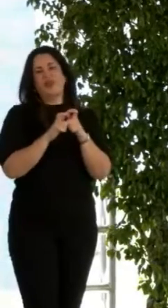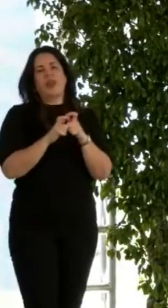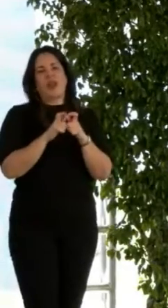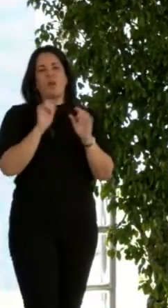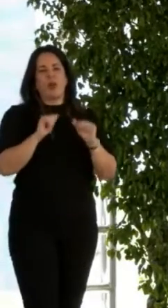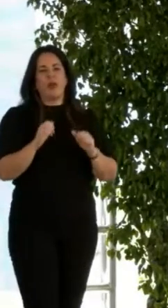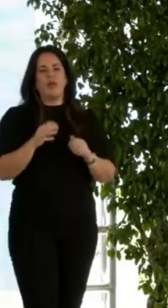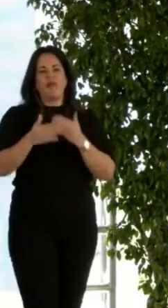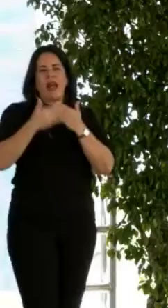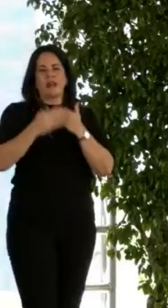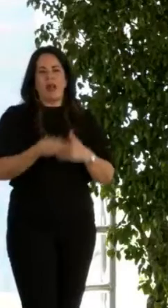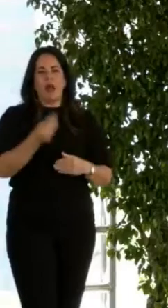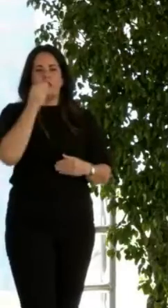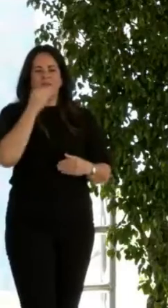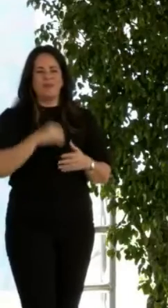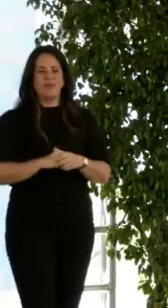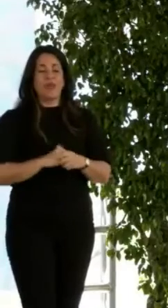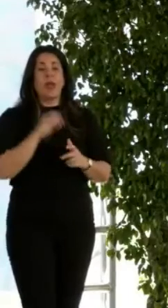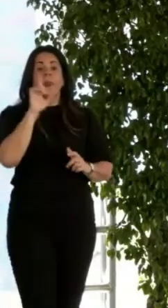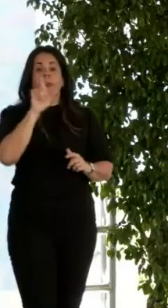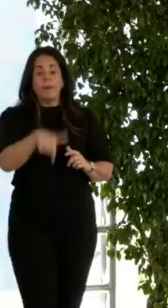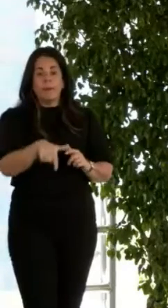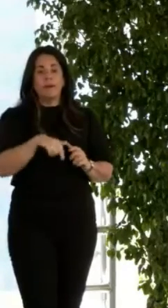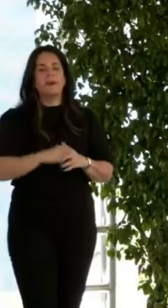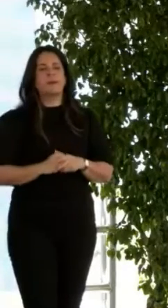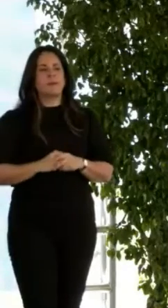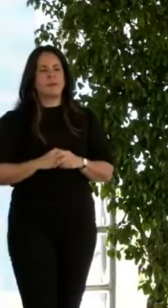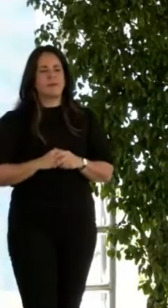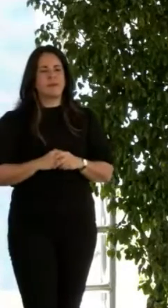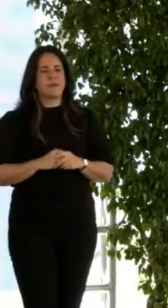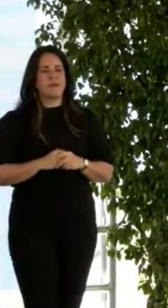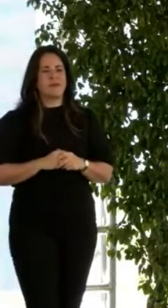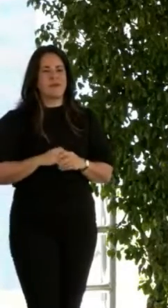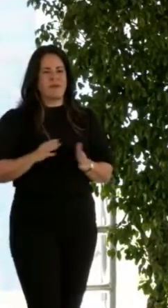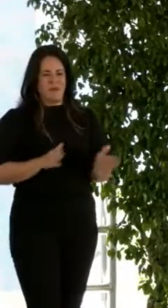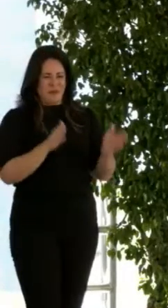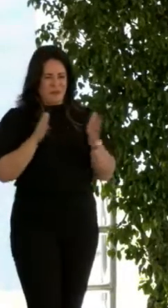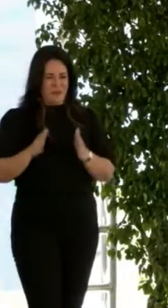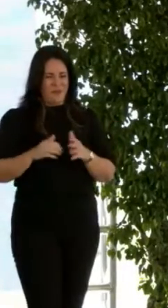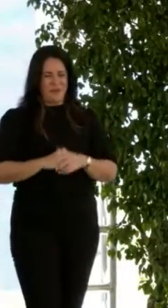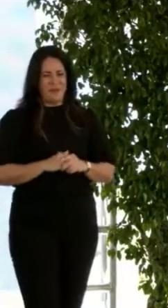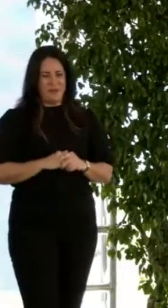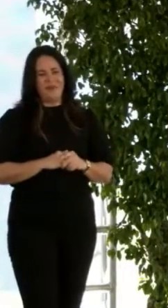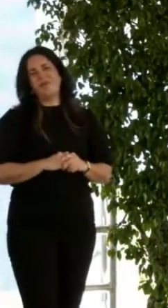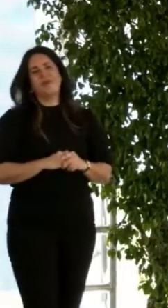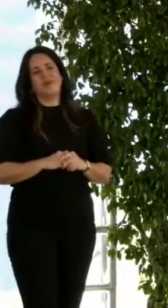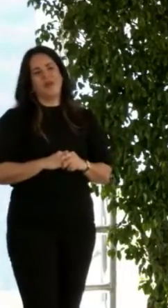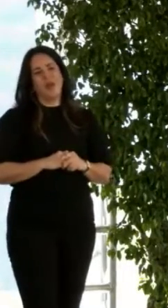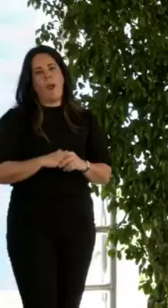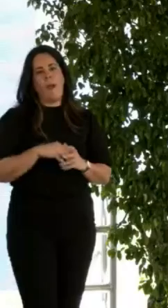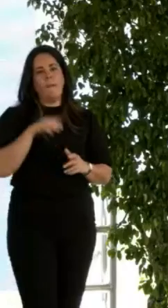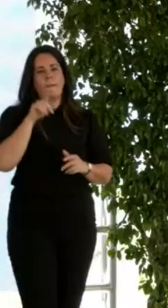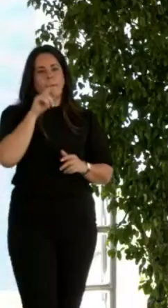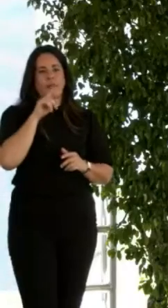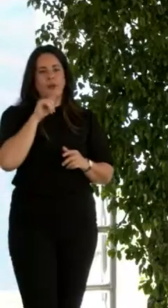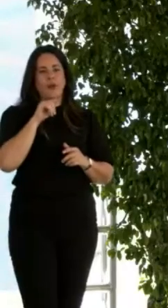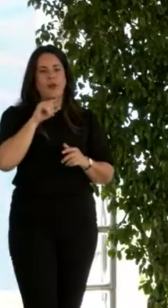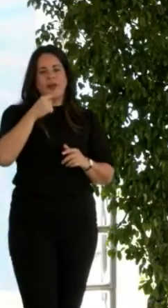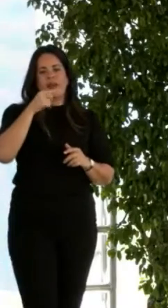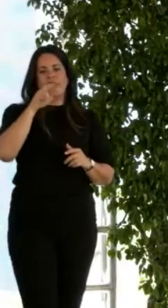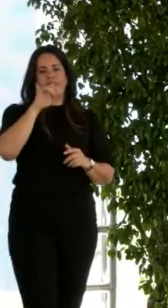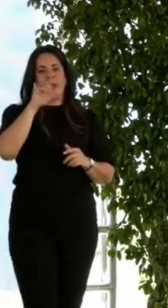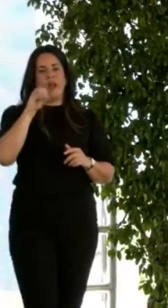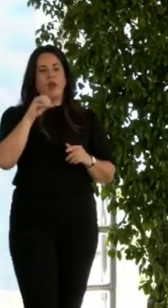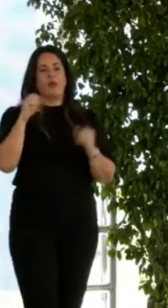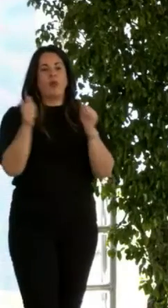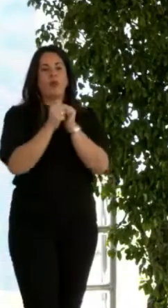bocado. Luego vamos a hacer, tenemos en esta otra parte, un pollito guisado con chorizos,